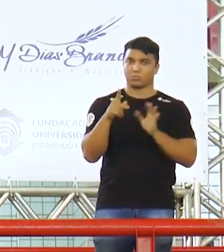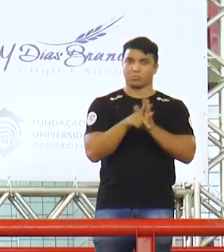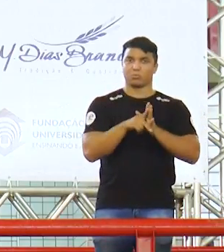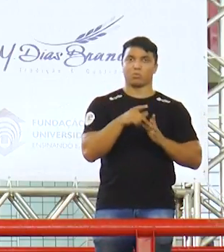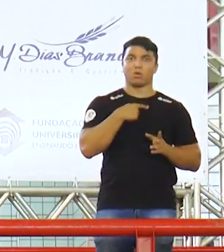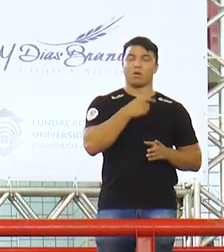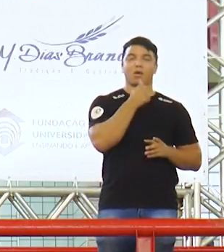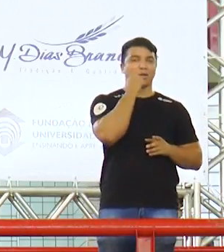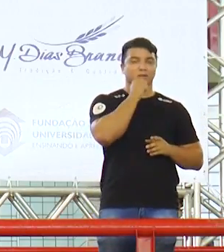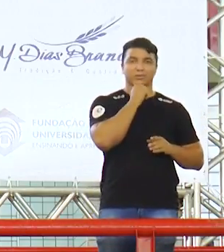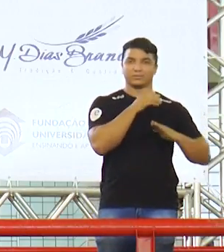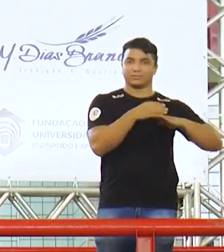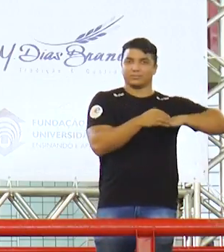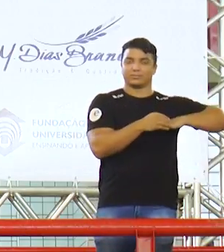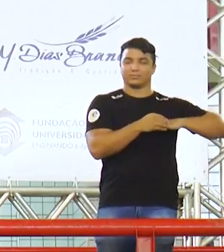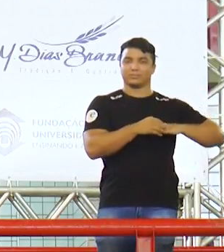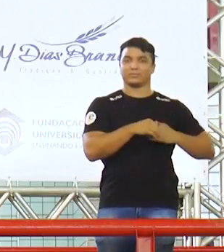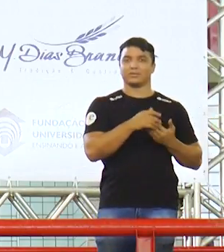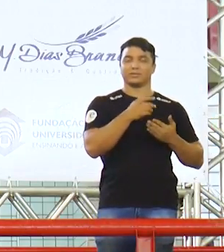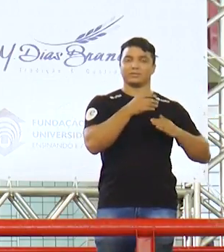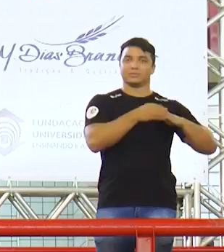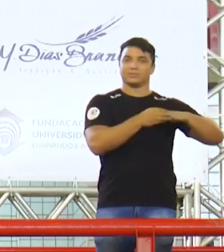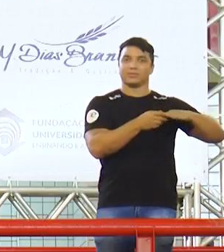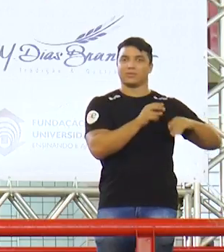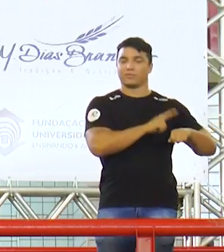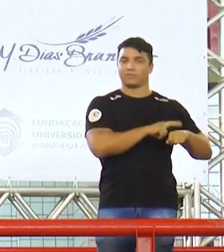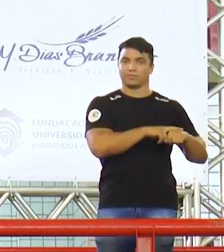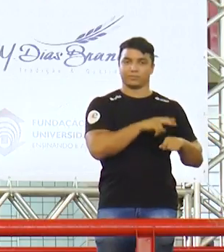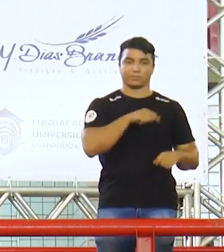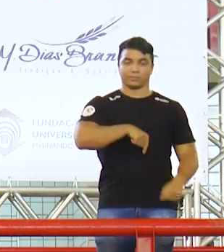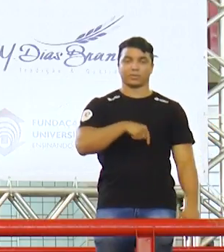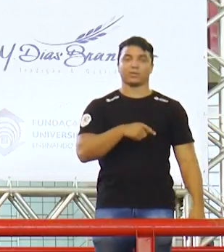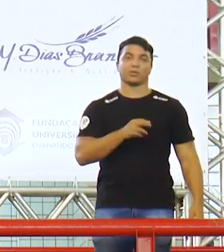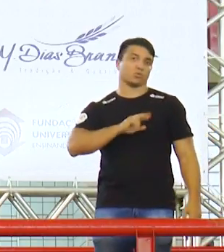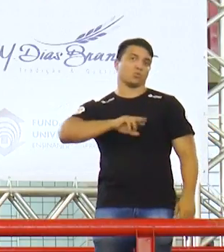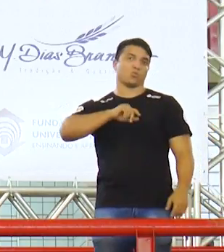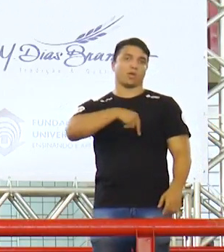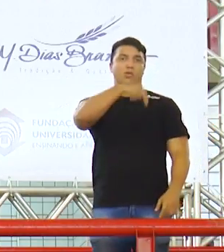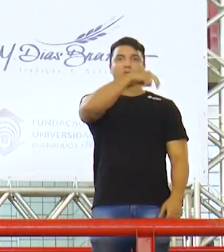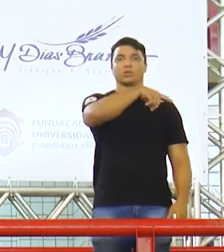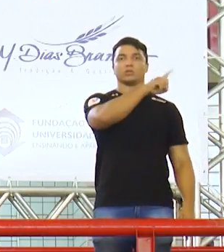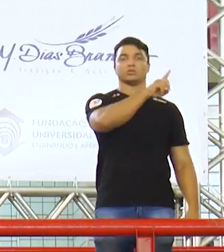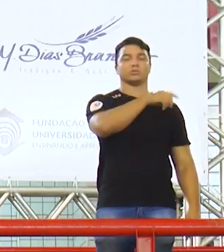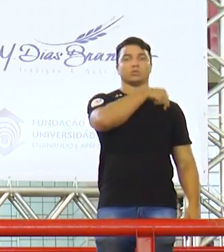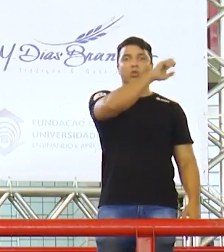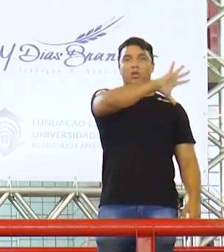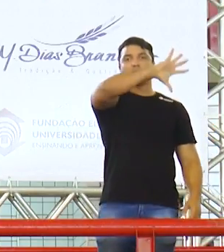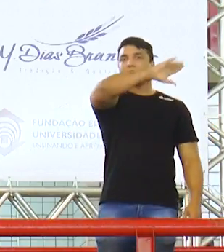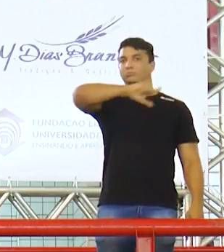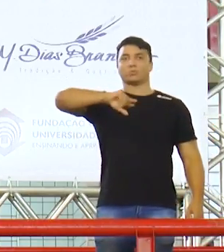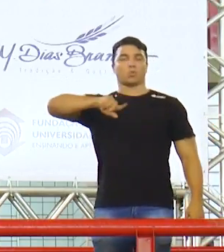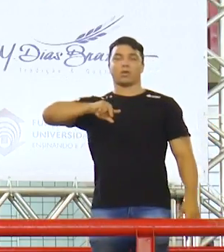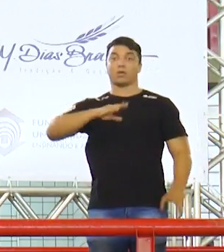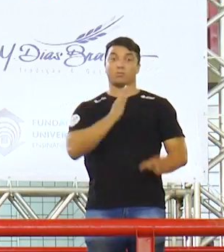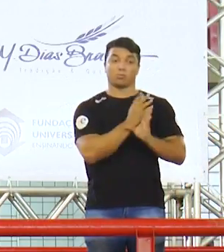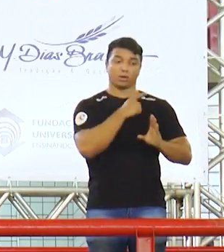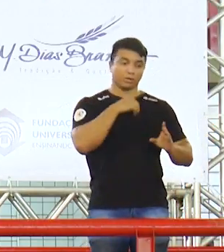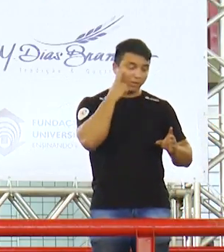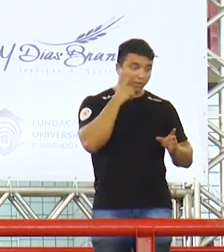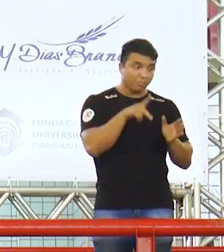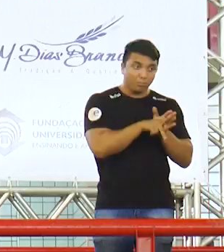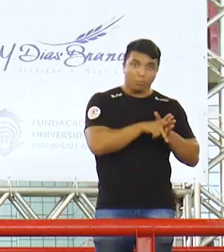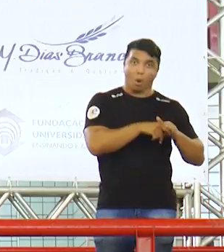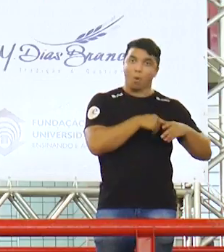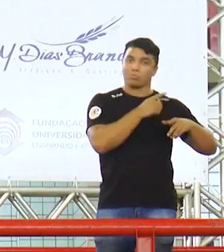da Cinderela não era nordestino, sabia? Porque na historinha da Cinderela diz que a